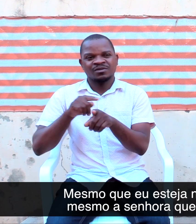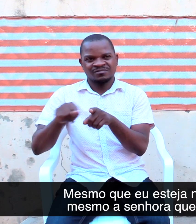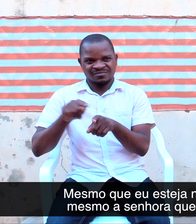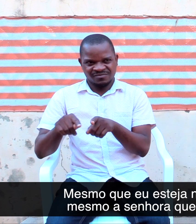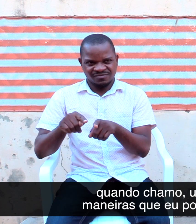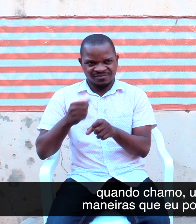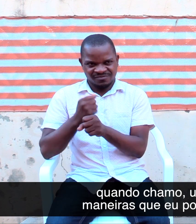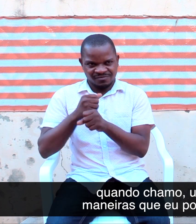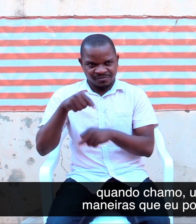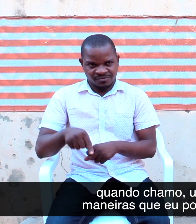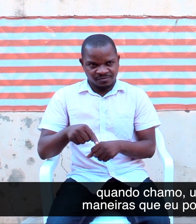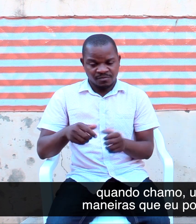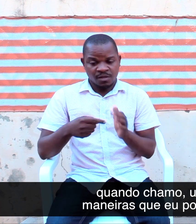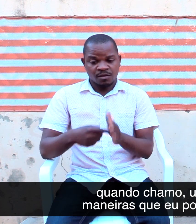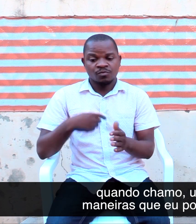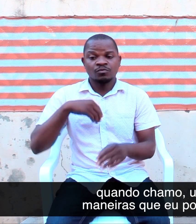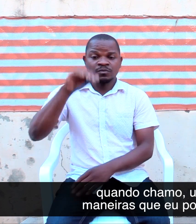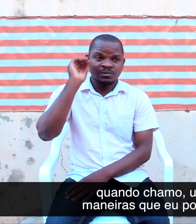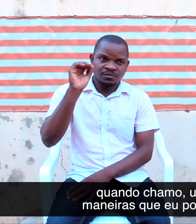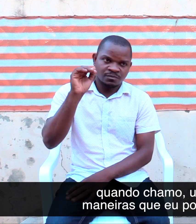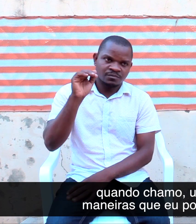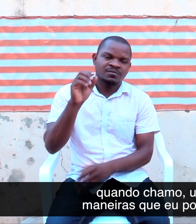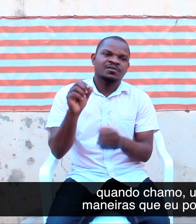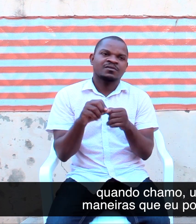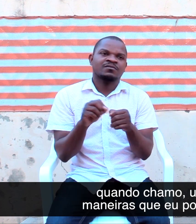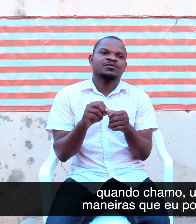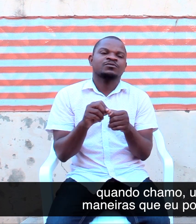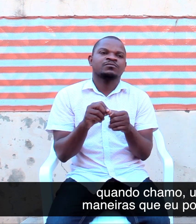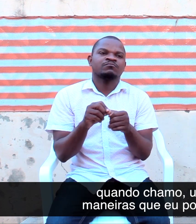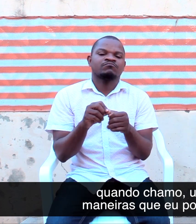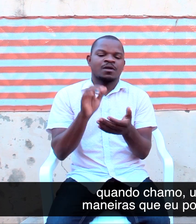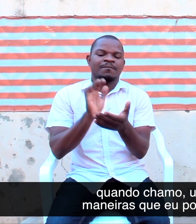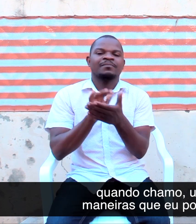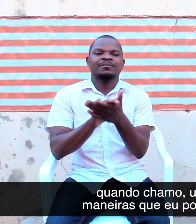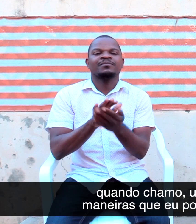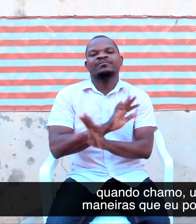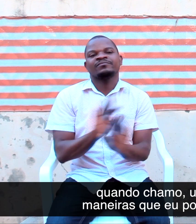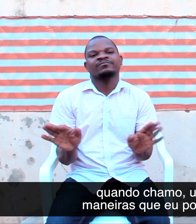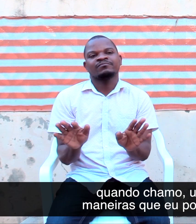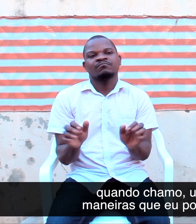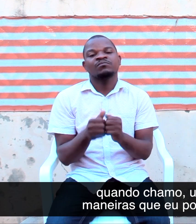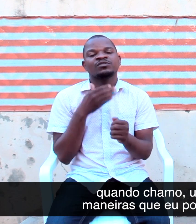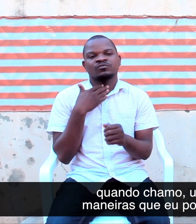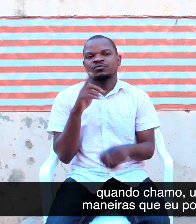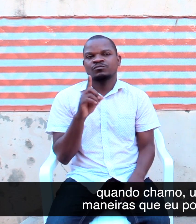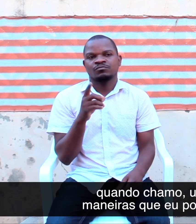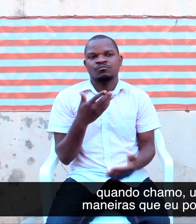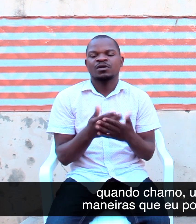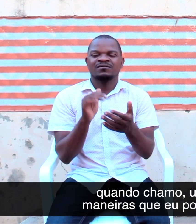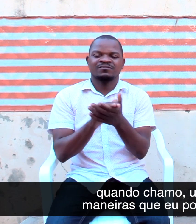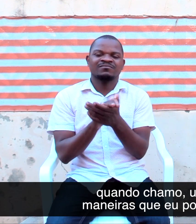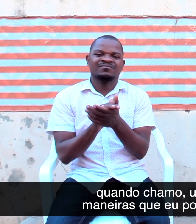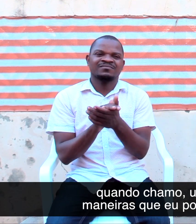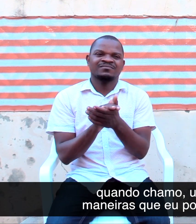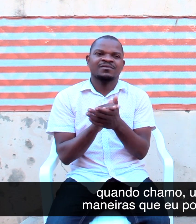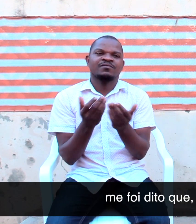casa, quando eu chamo, uso sempre o tom de voz, uso as palmas, de maneiras que eu possa preservar a